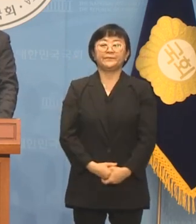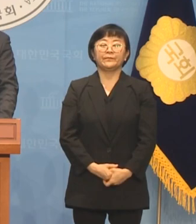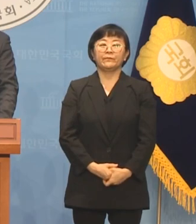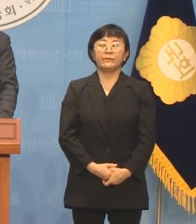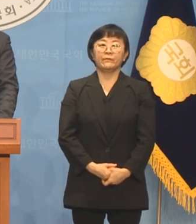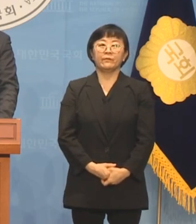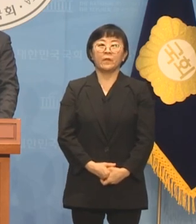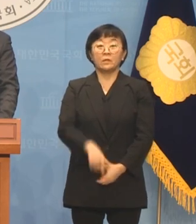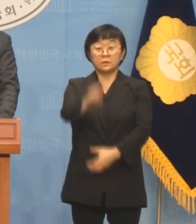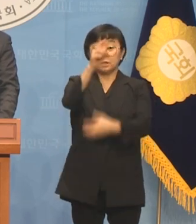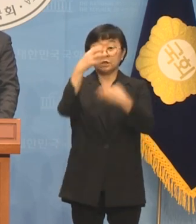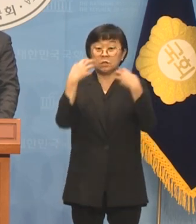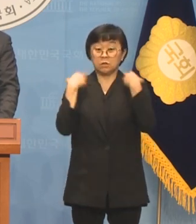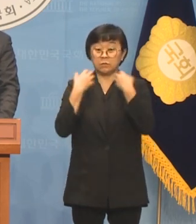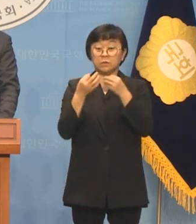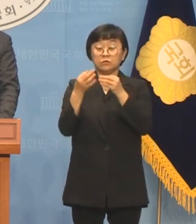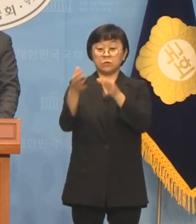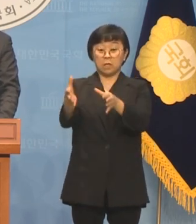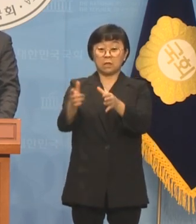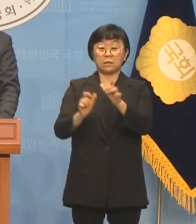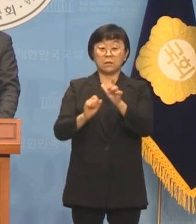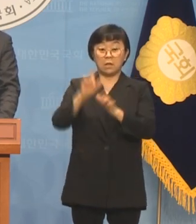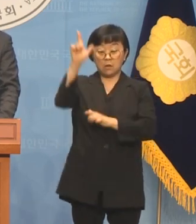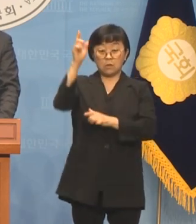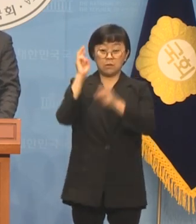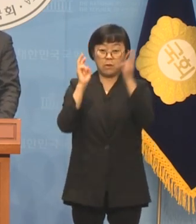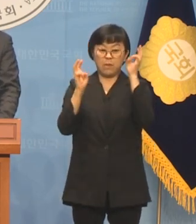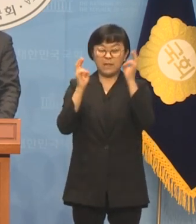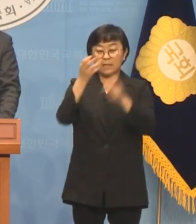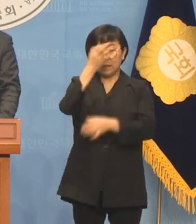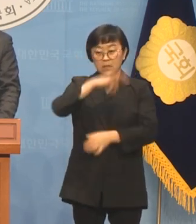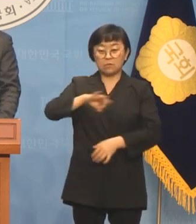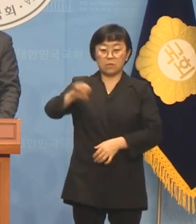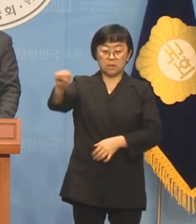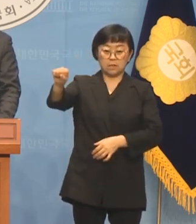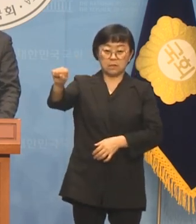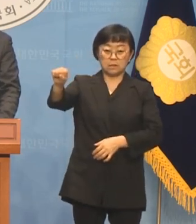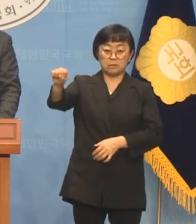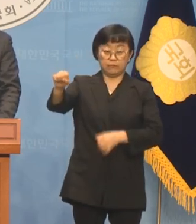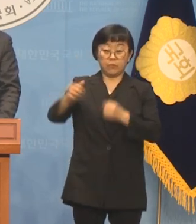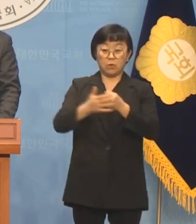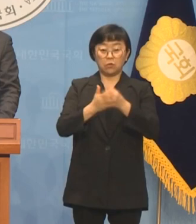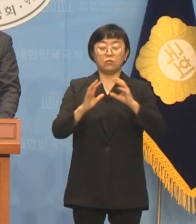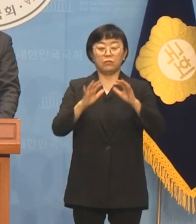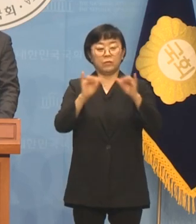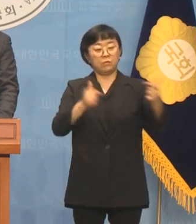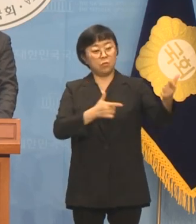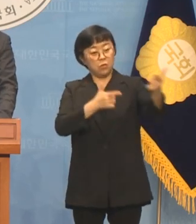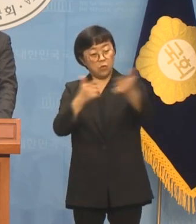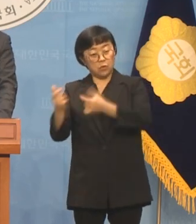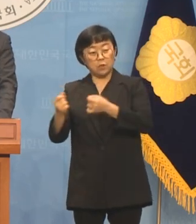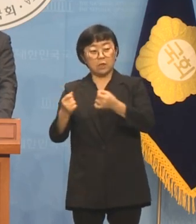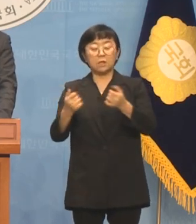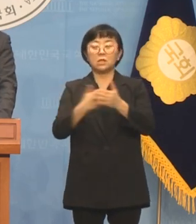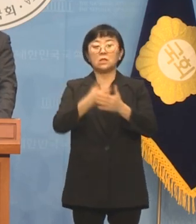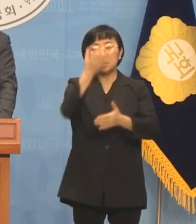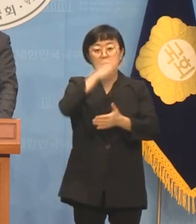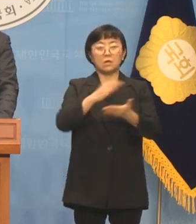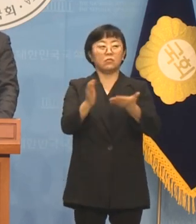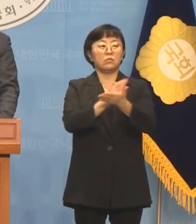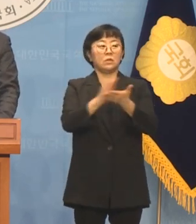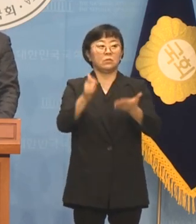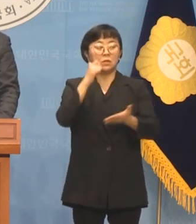그동안 정부의 투자는 주로 대기업 이익으로 돌아가면서 국민 전체에는 골고루 이익이